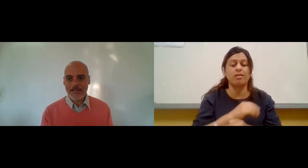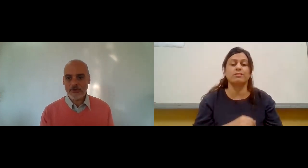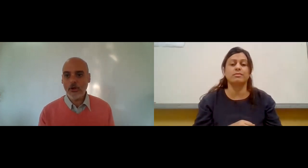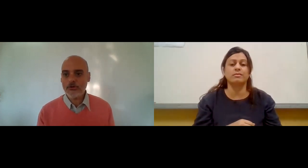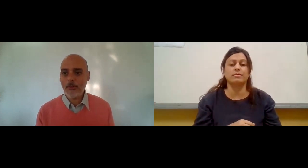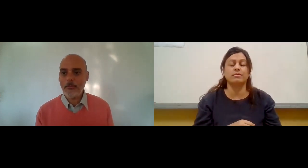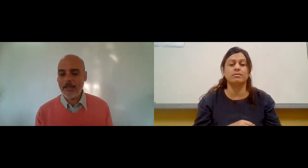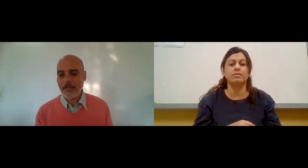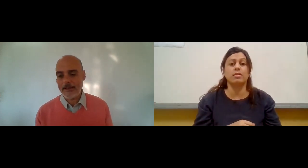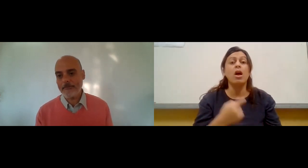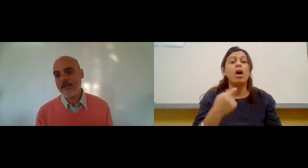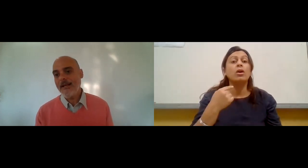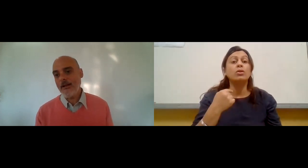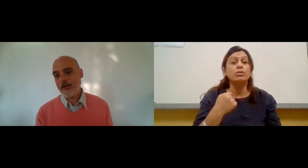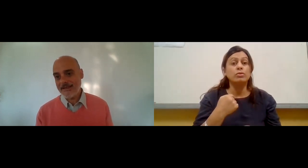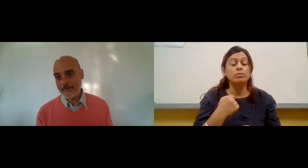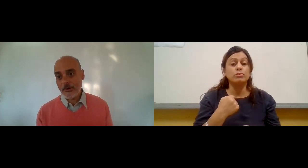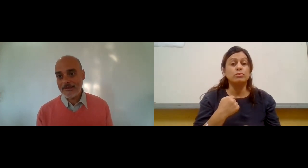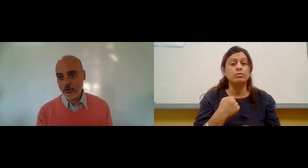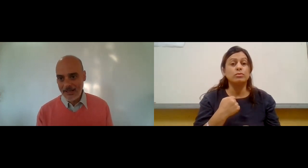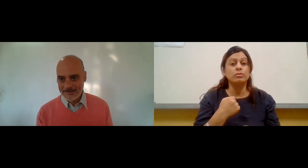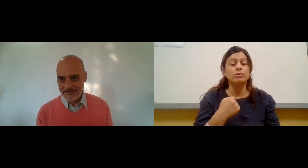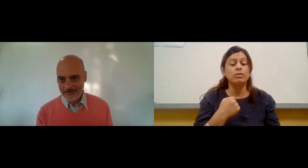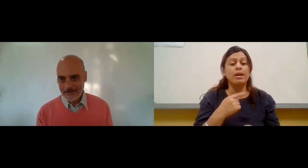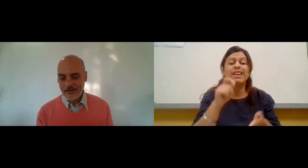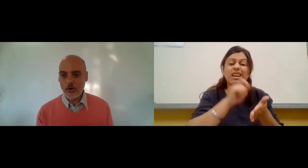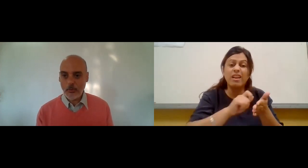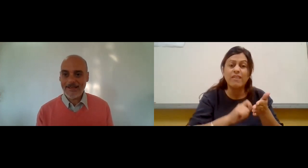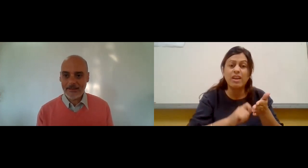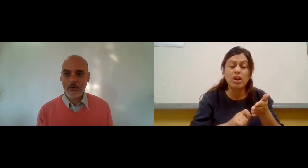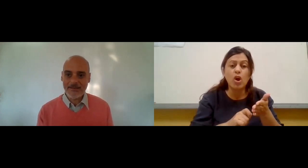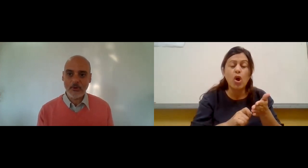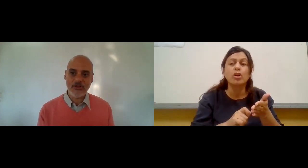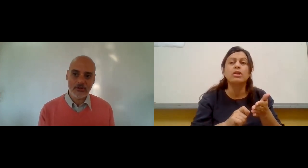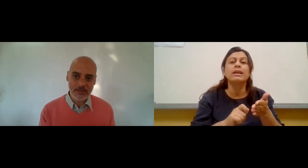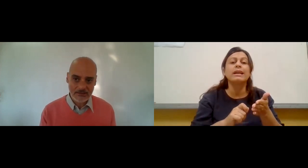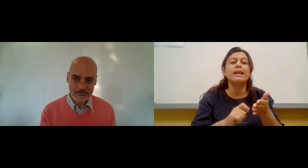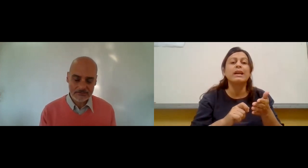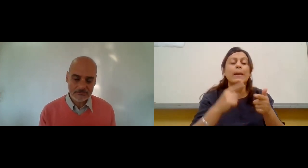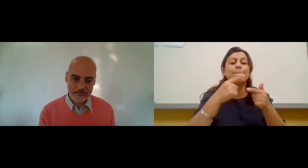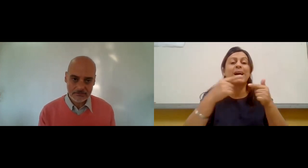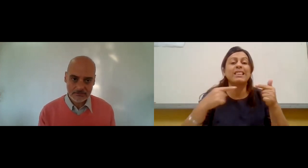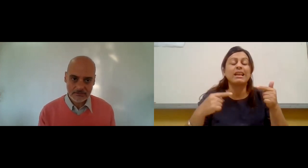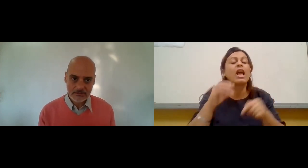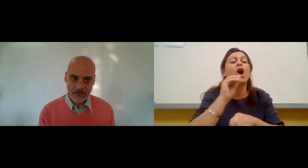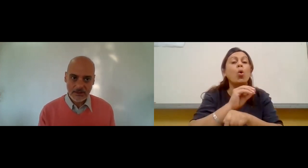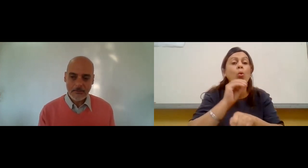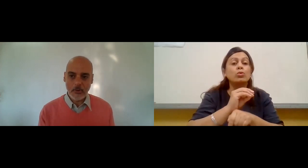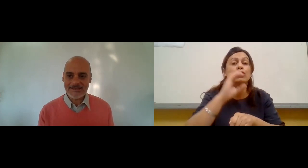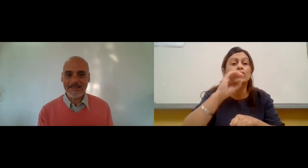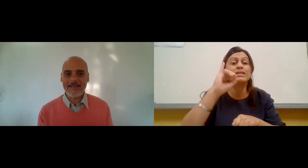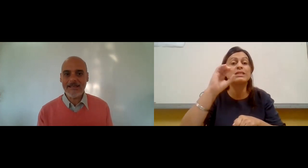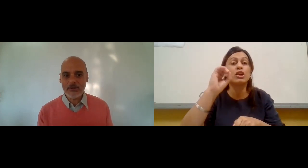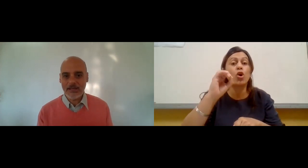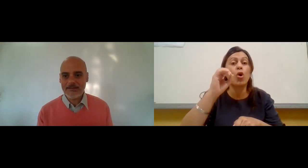O sea, a los que se inscribieron al CIOAS lo pueden hacer porque lo hacen por psicología.